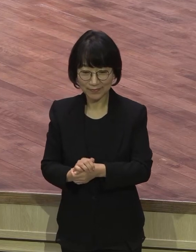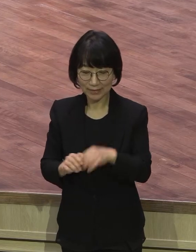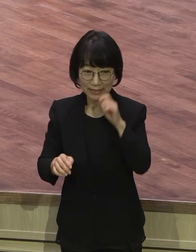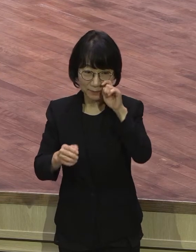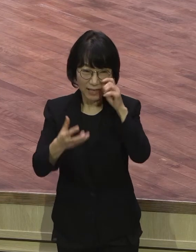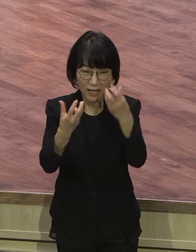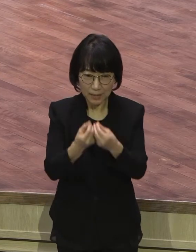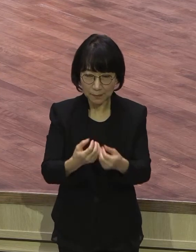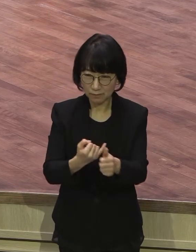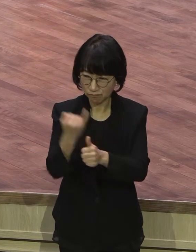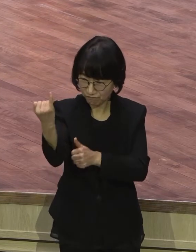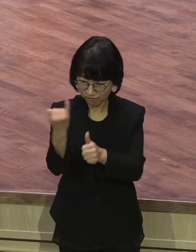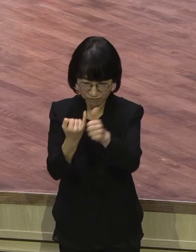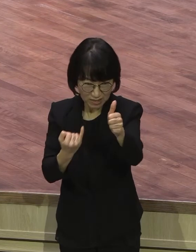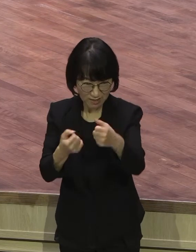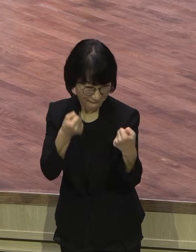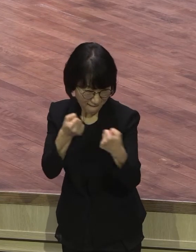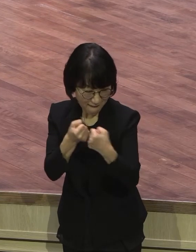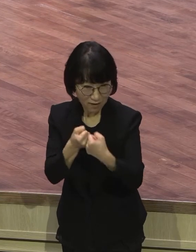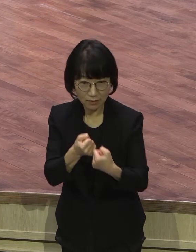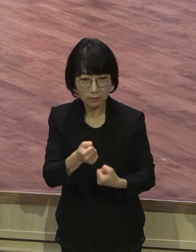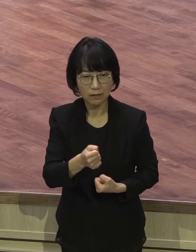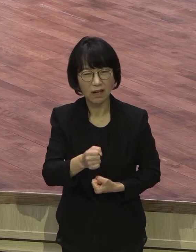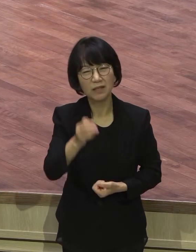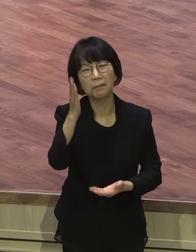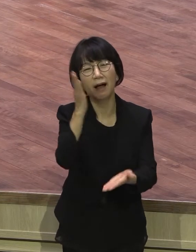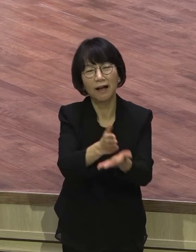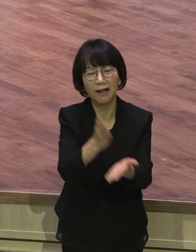부부 싸움하란 말이에요. 마누라 공격하면 주여